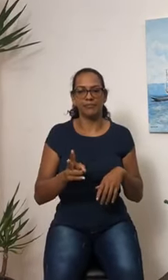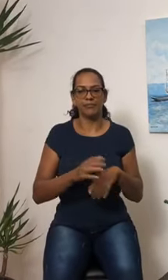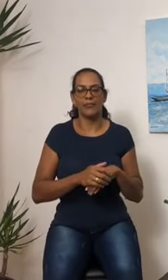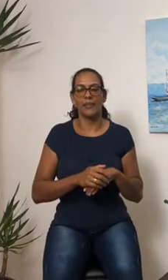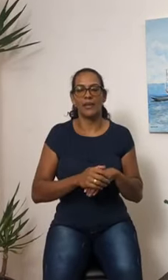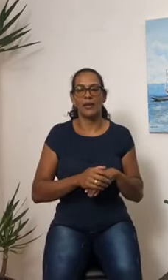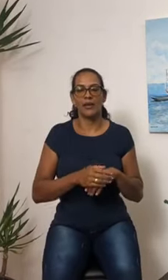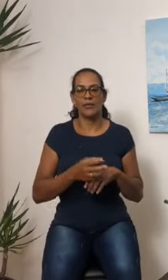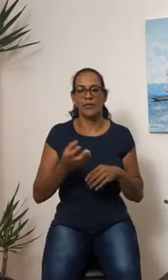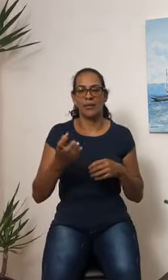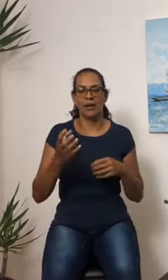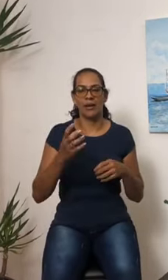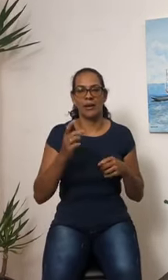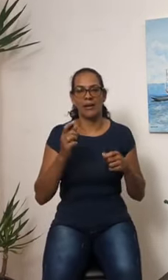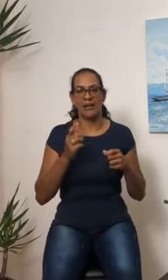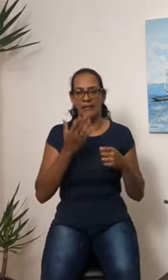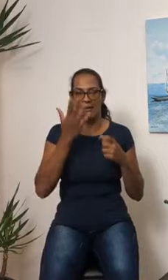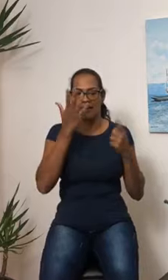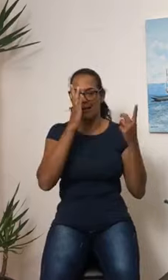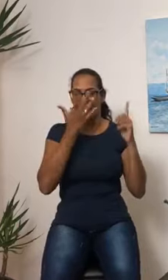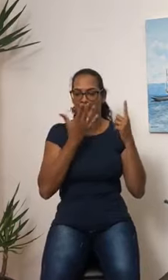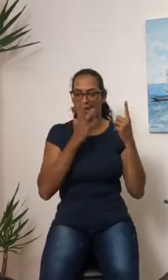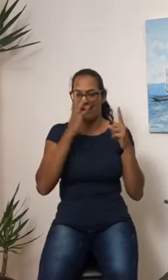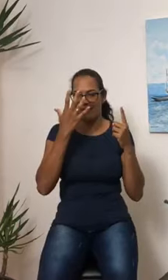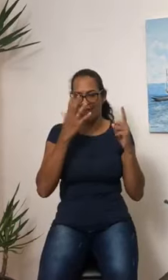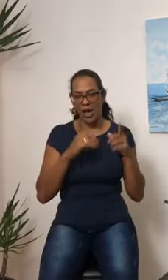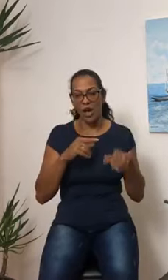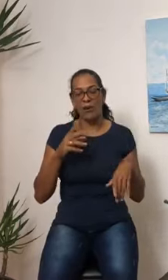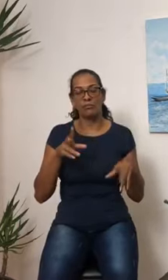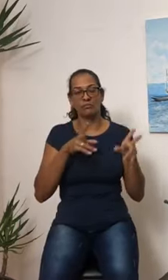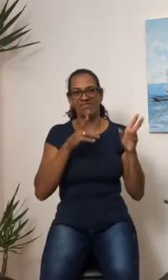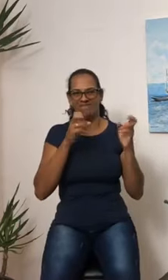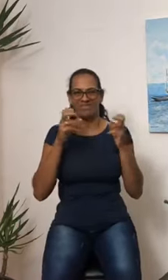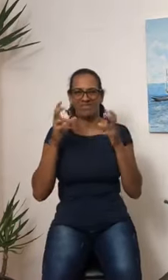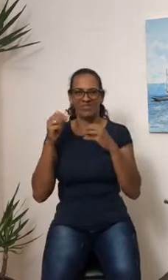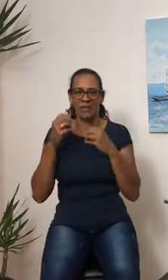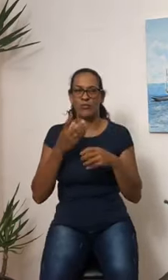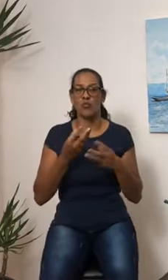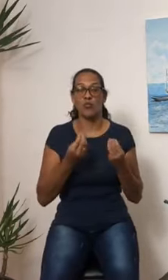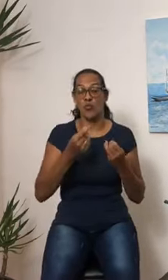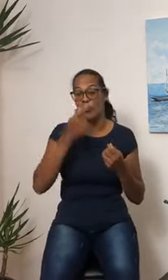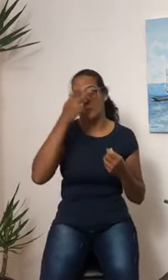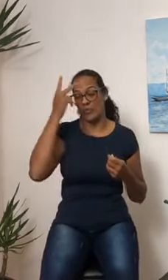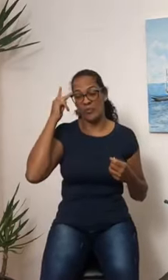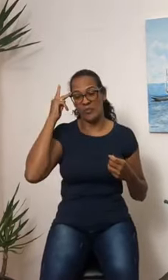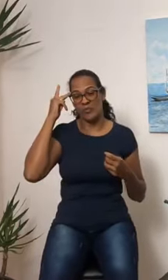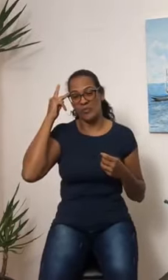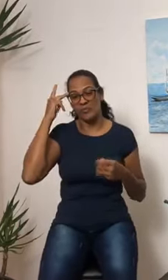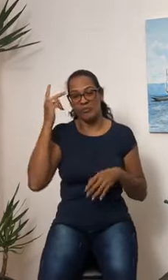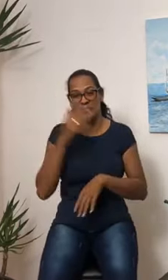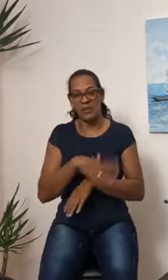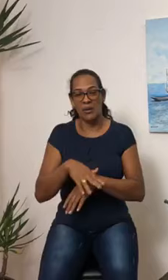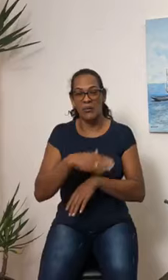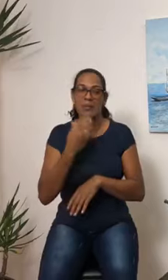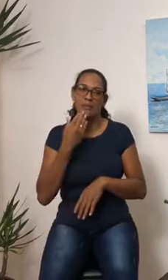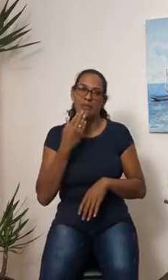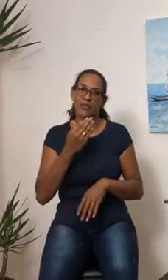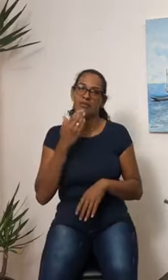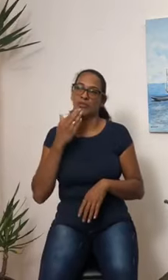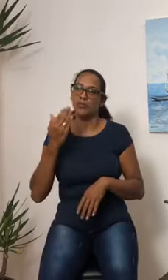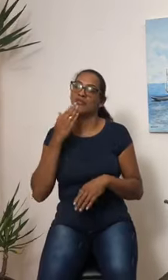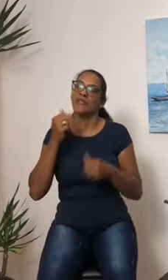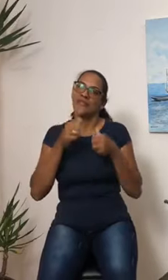carnavalesco. E foi pedido a muita gente, né, que se ficasse em casa, que respeitasse, que deixasse,